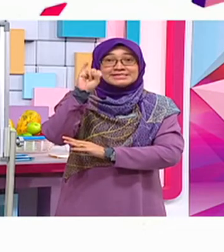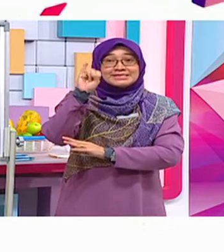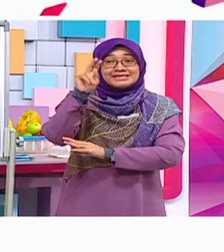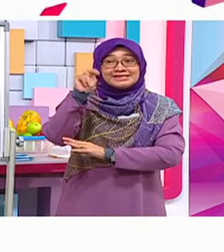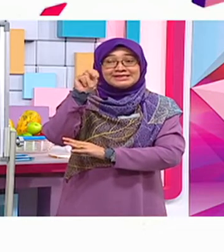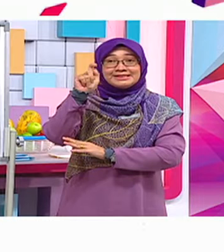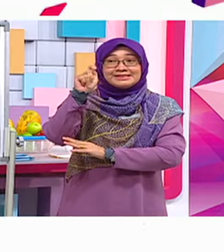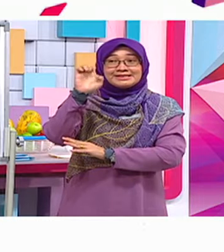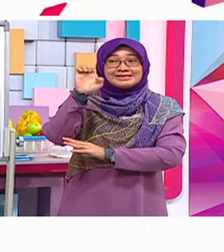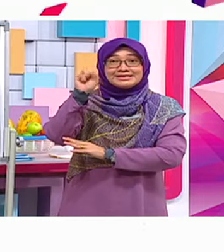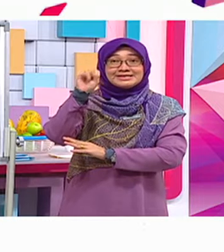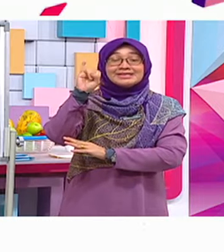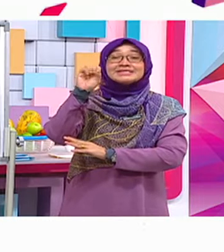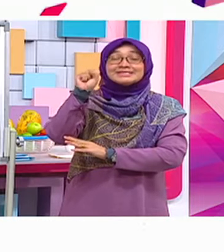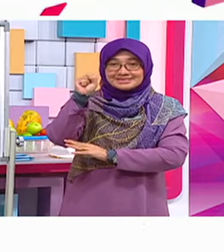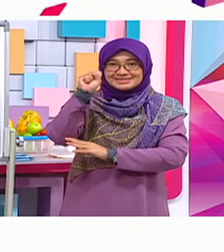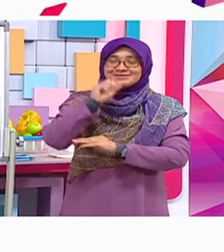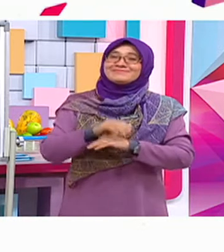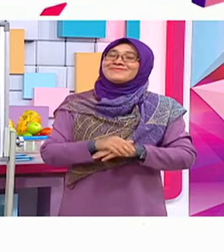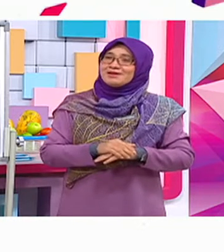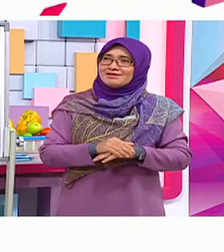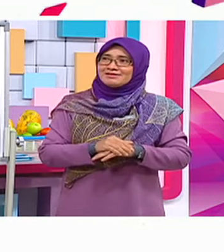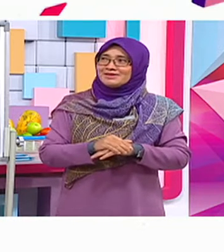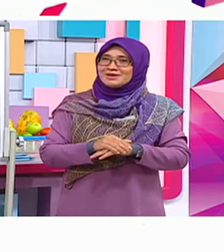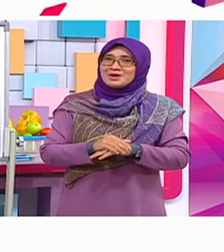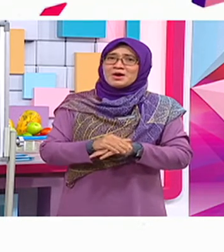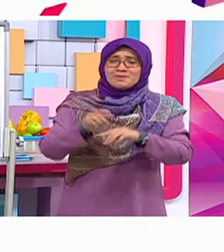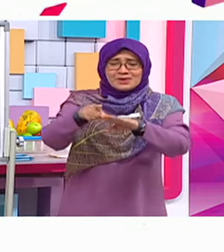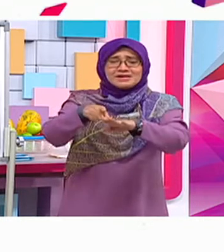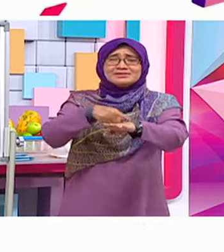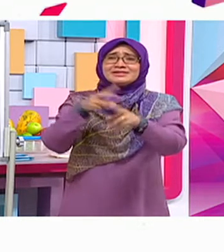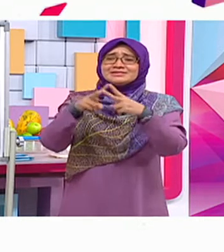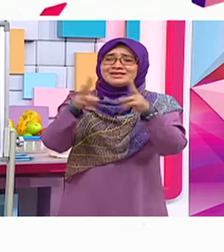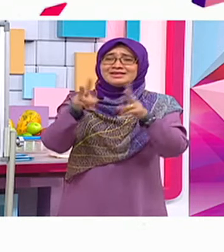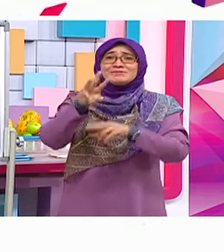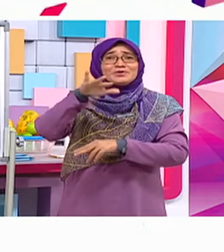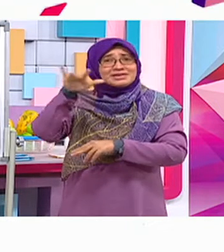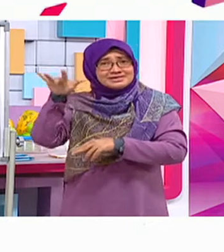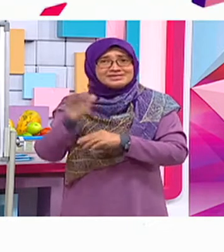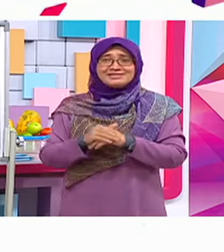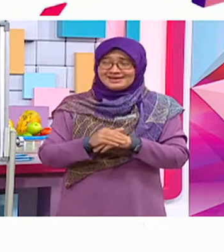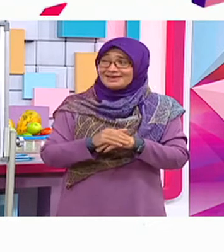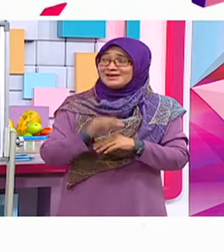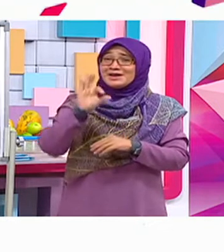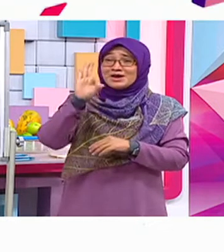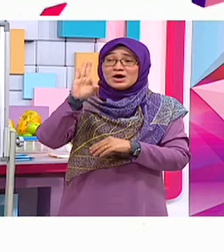Hai sintesis wow oke moncong sangat mau izin nikah Naff